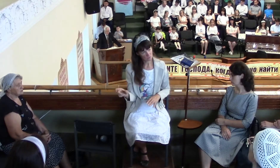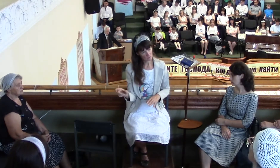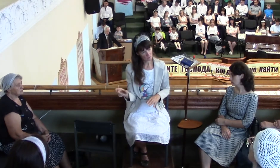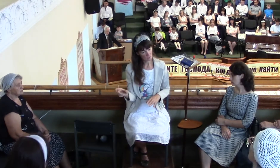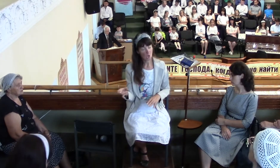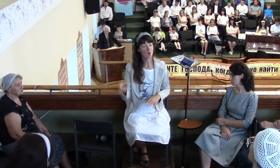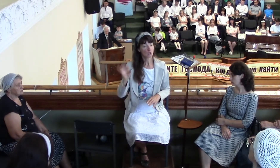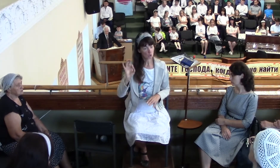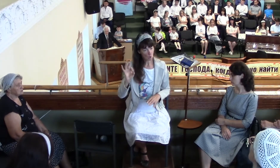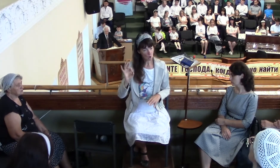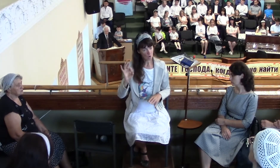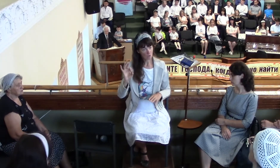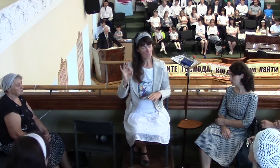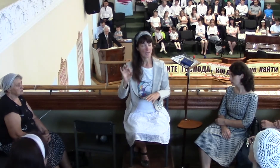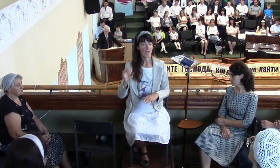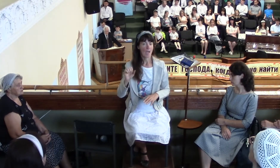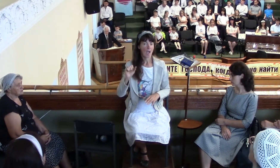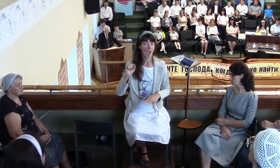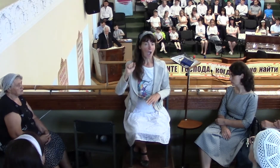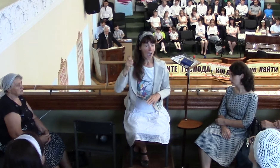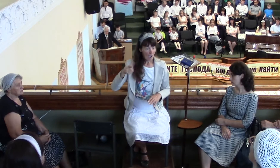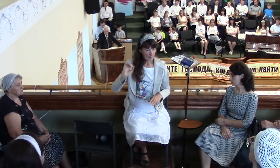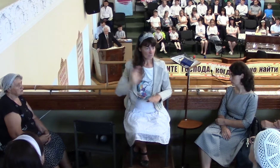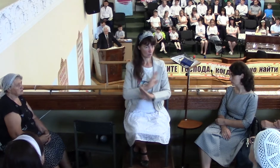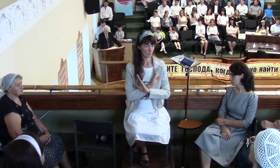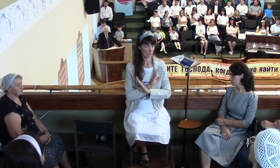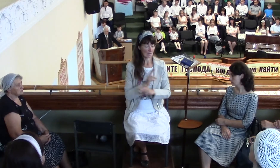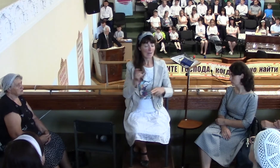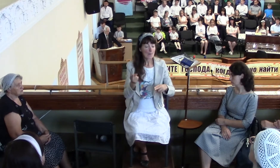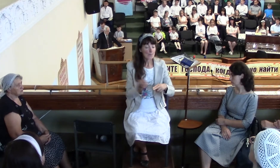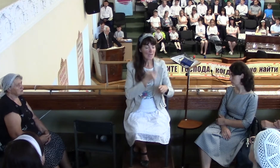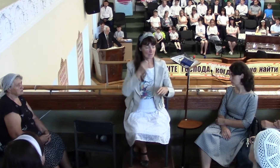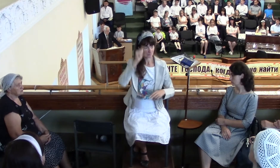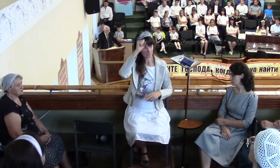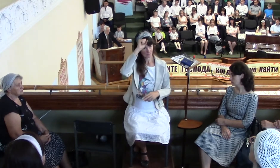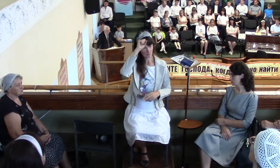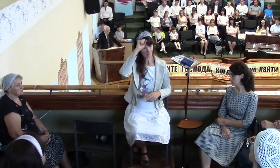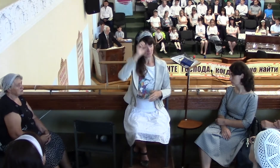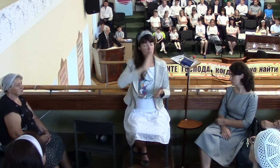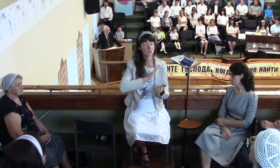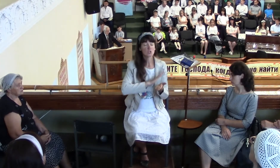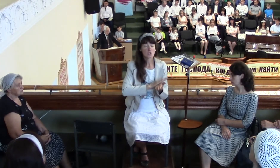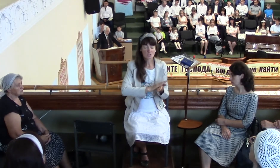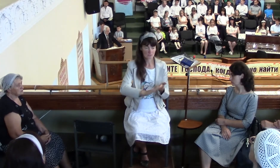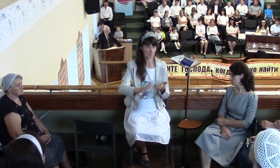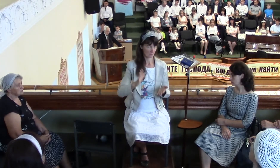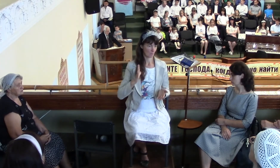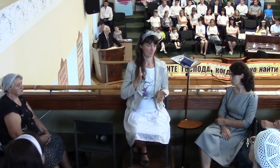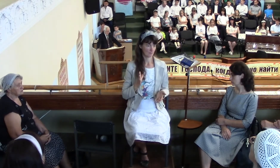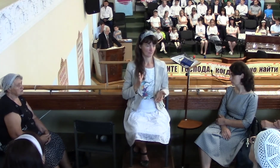греха. Умирал Агнец Божий. Агнец всегда должен был быть чистым.